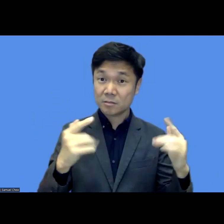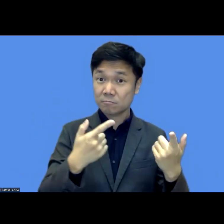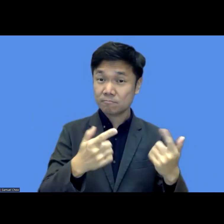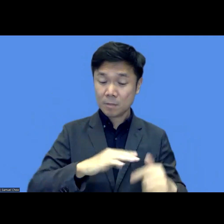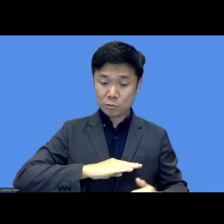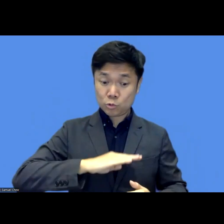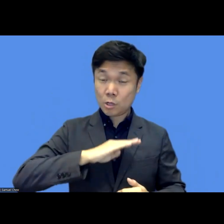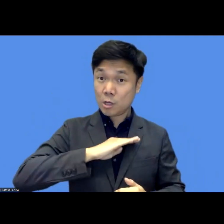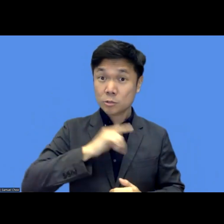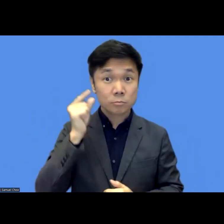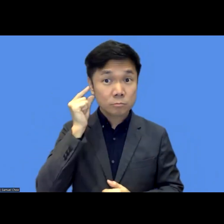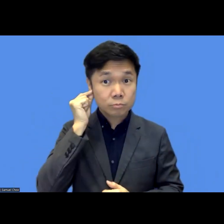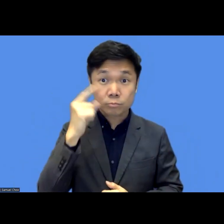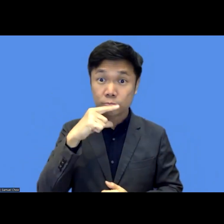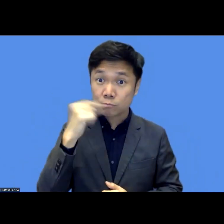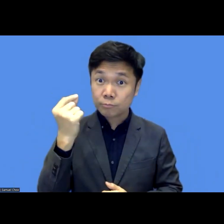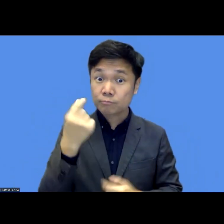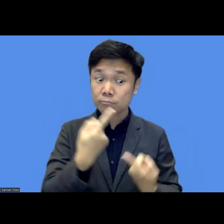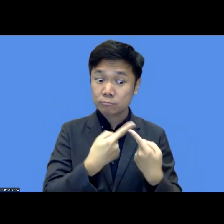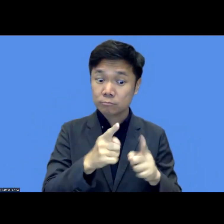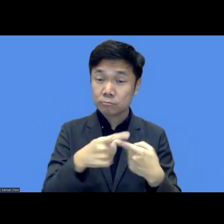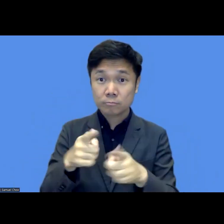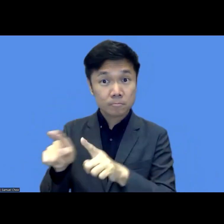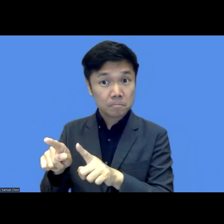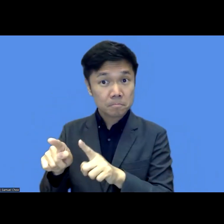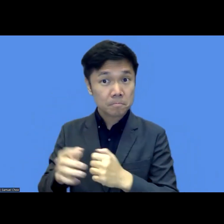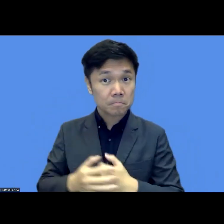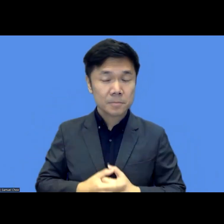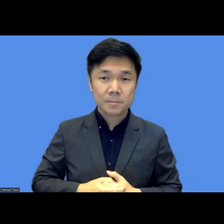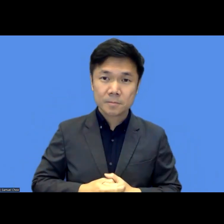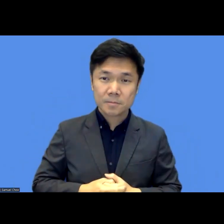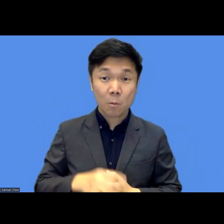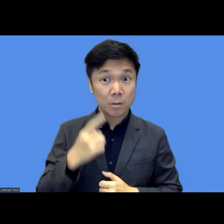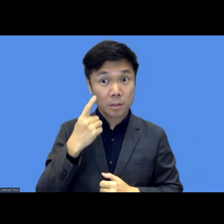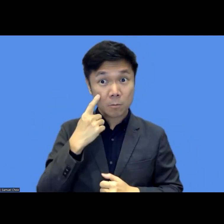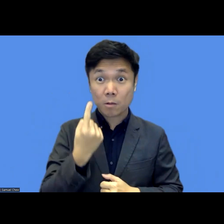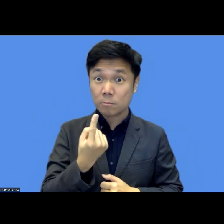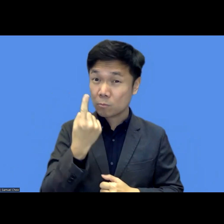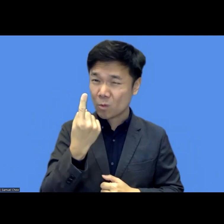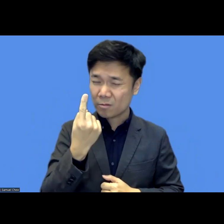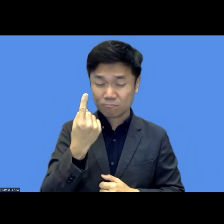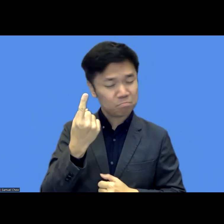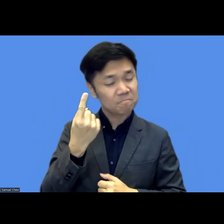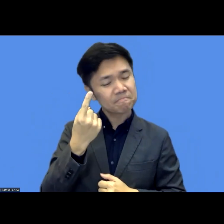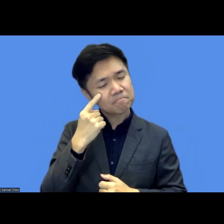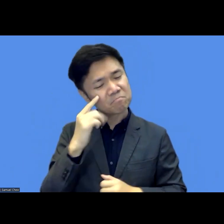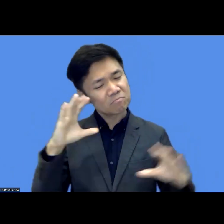con todos esos factores diversificados de edad, género